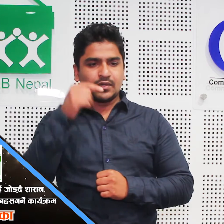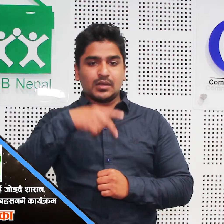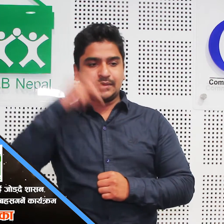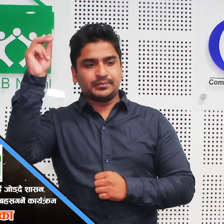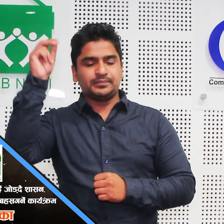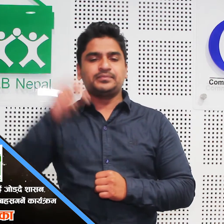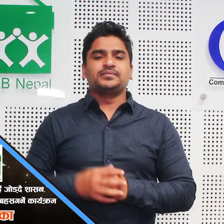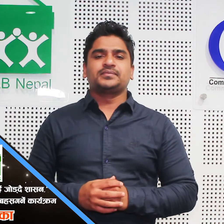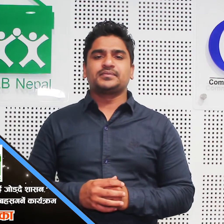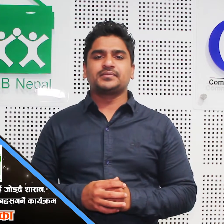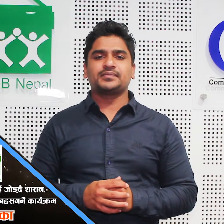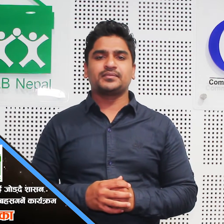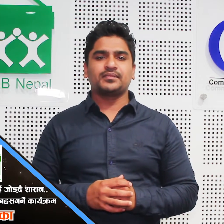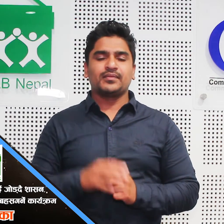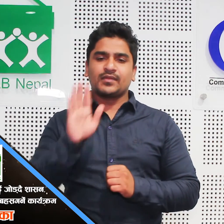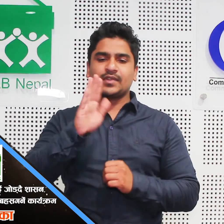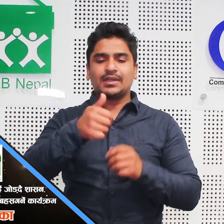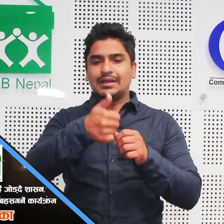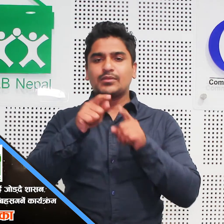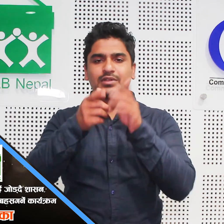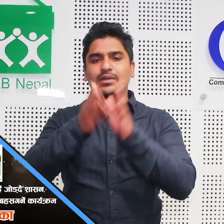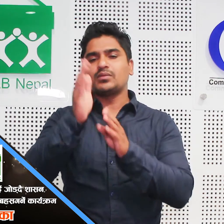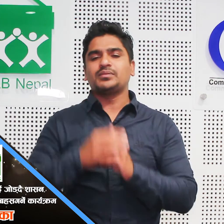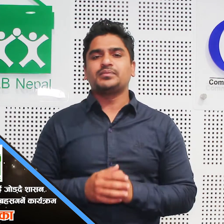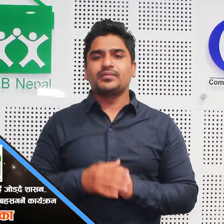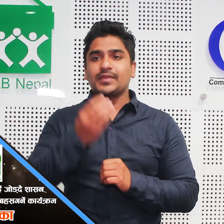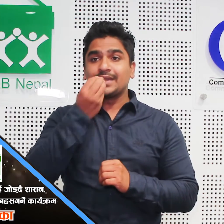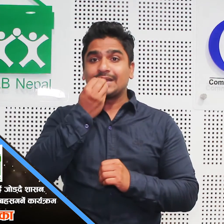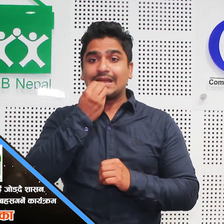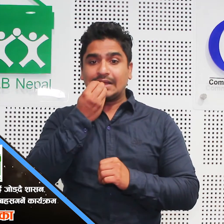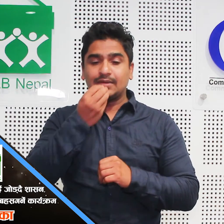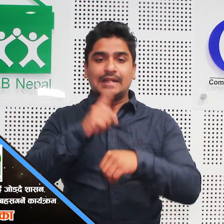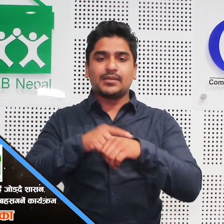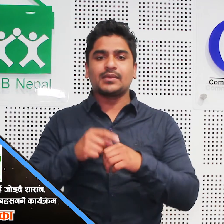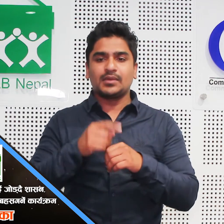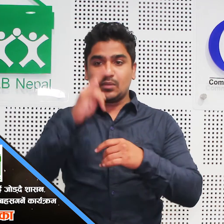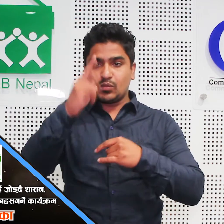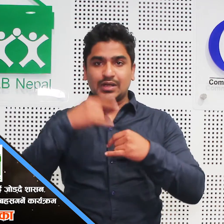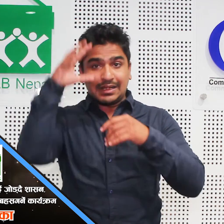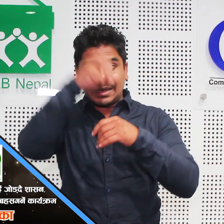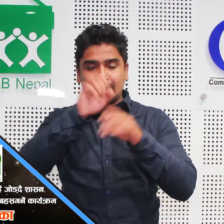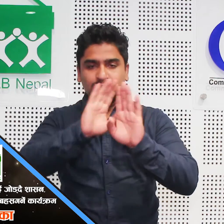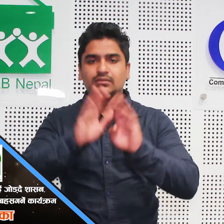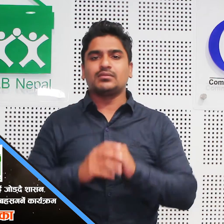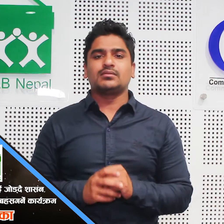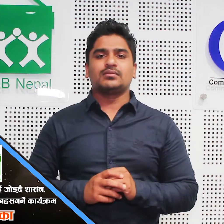है त। ल ल, राम्रोसँग जानु, खाना चाहिँ खानु नि फेरि, अनि फर्कदा राति अबेर नगर्नु। ल ल